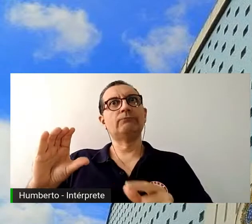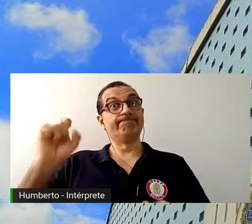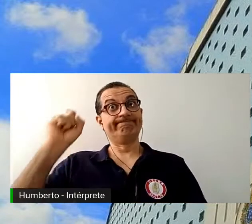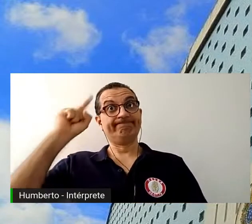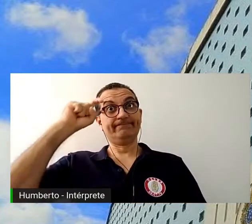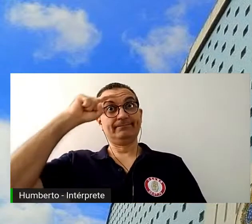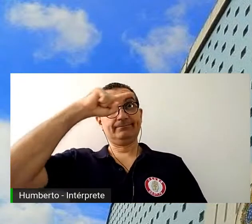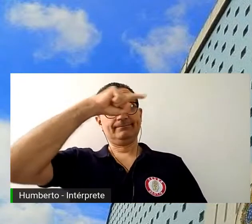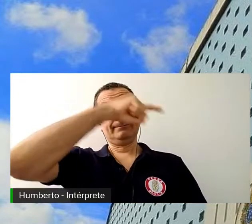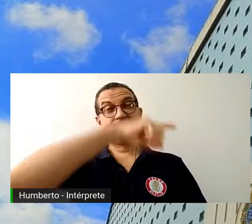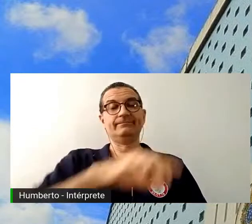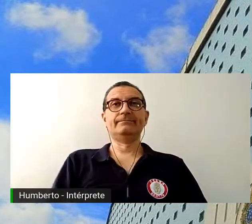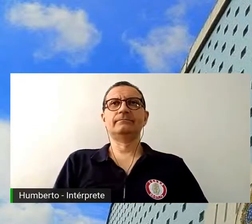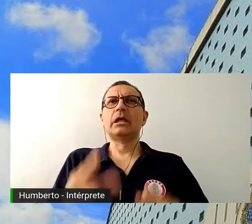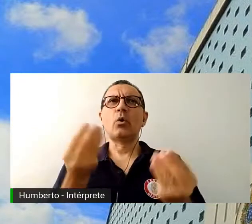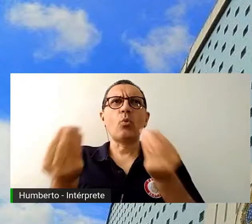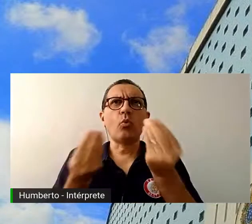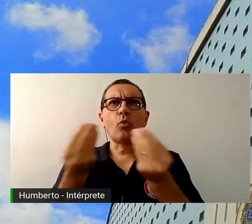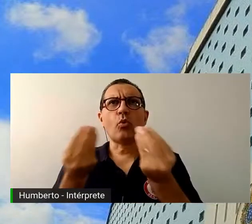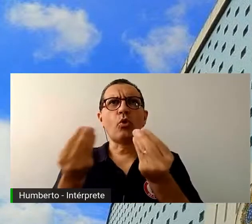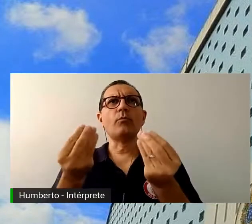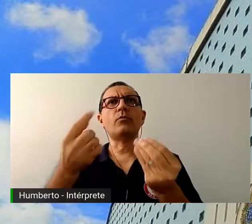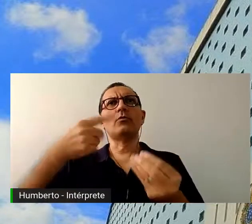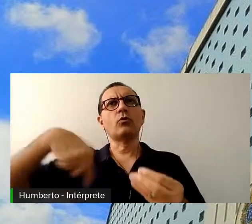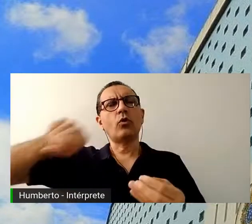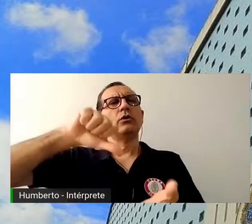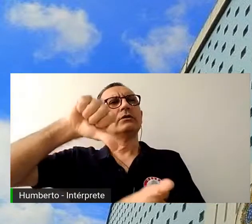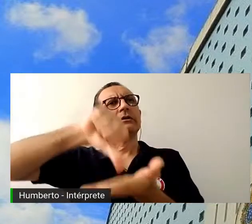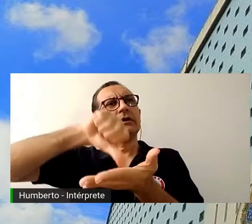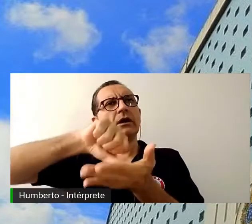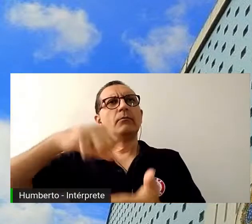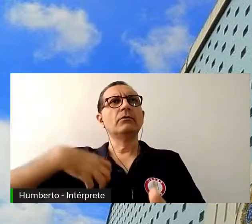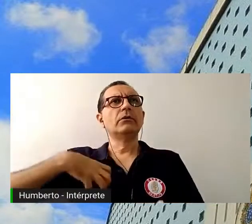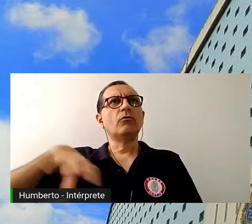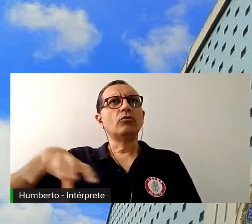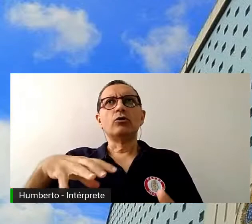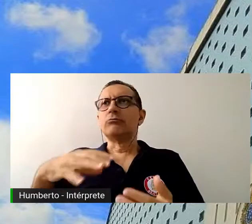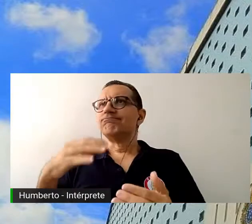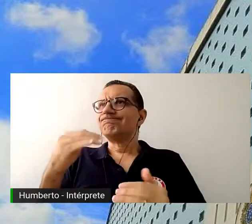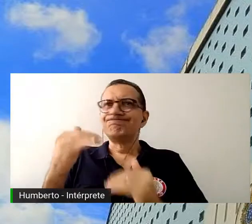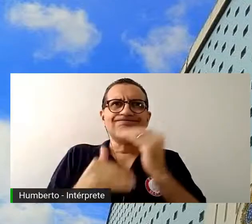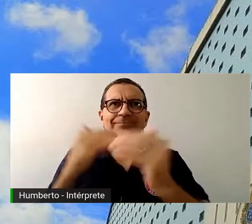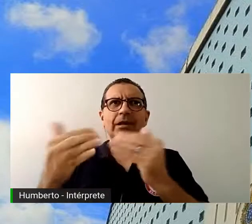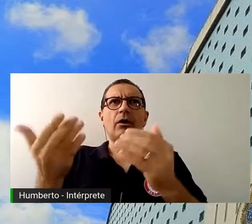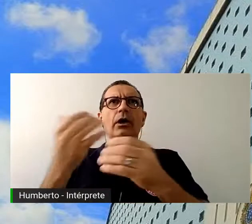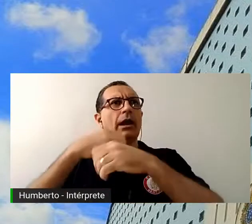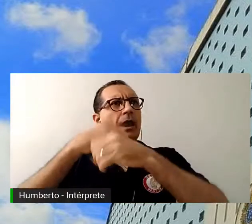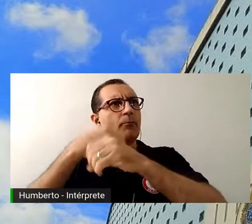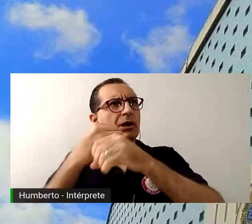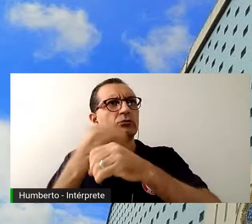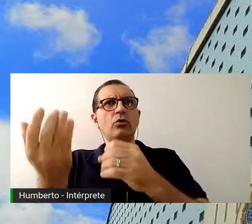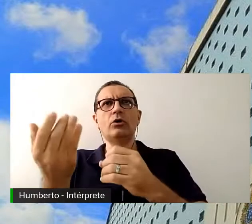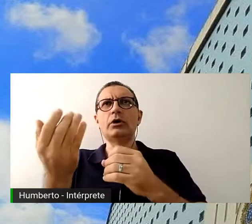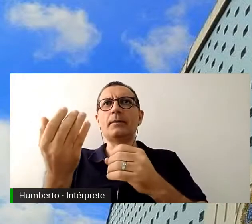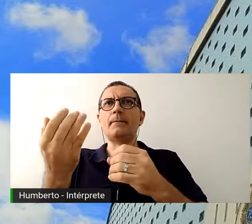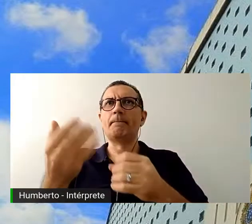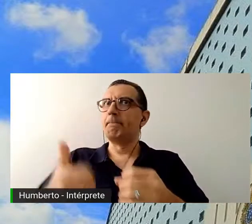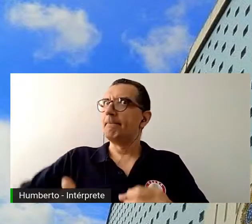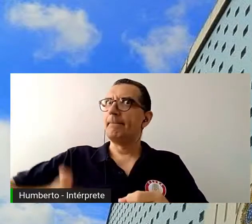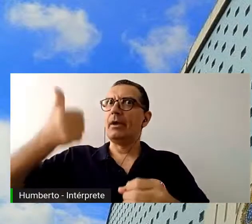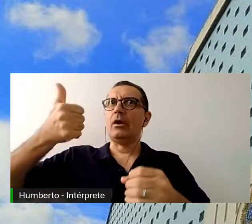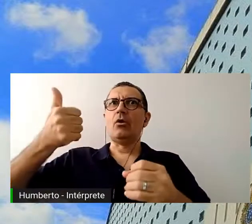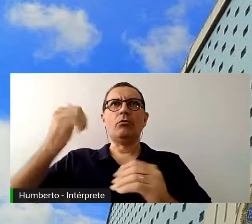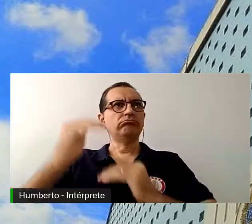que melhorias nos nossos laboratórios, no nosso campus, né, que nos permitam um trabalho, né, diário, quando nós